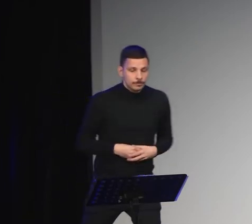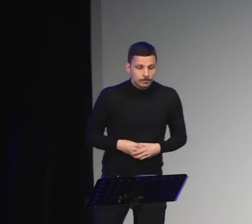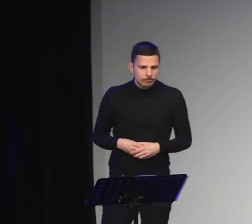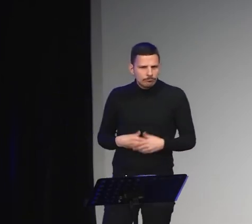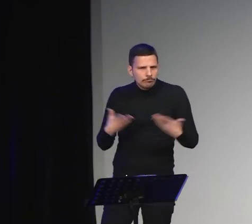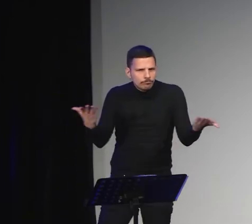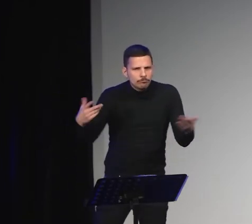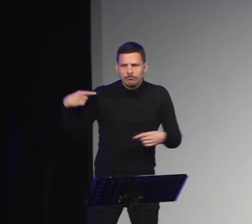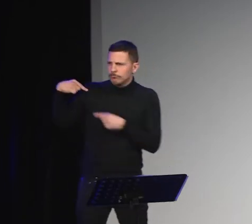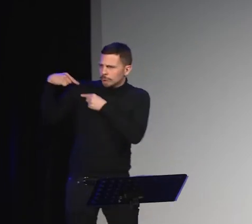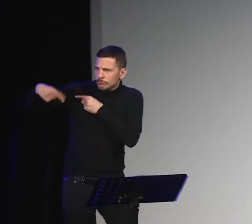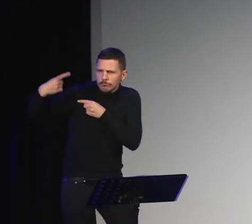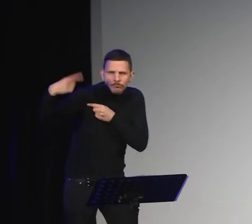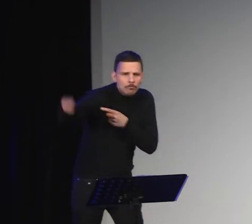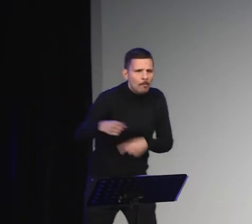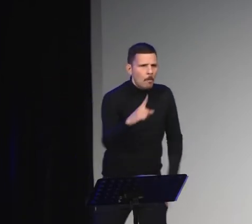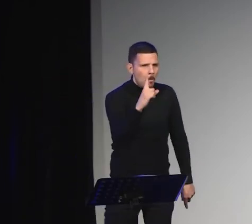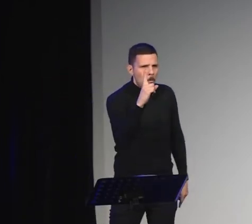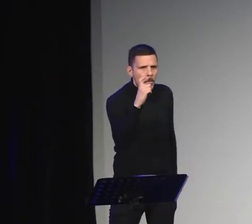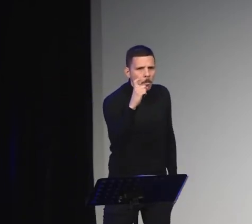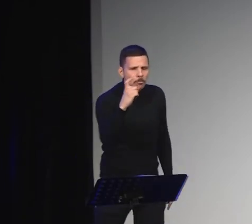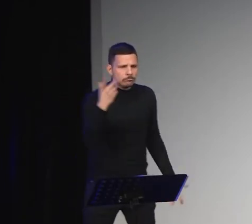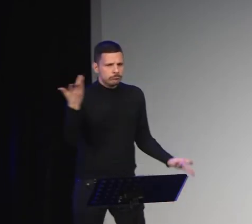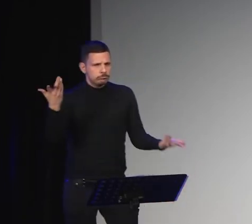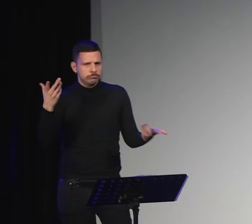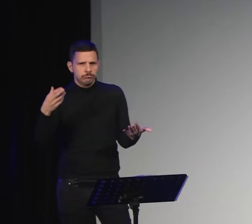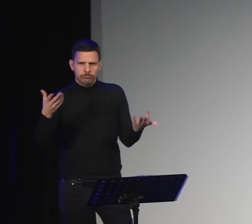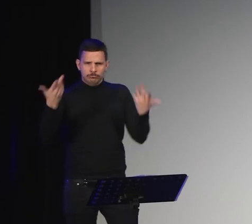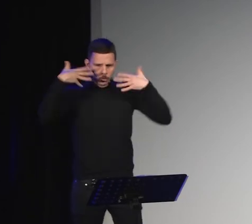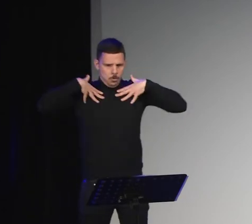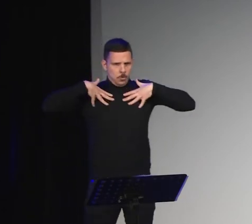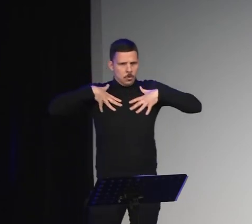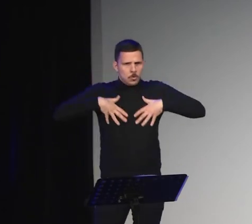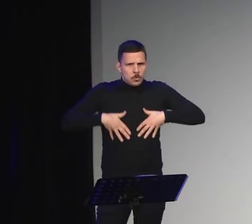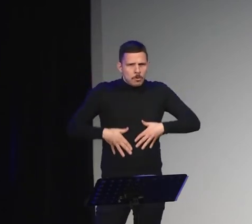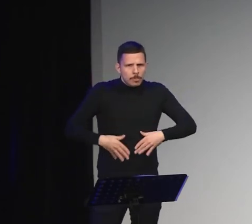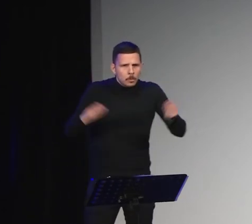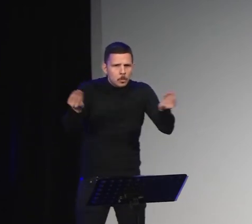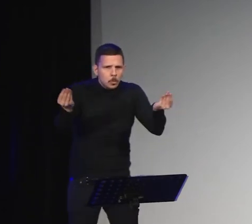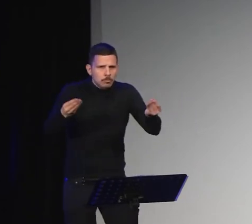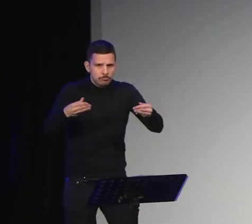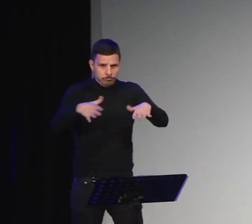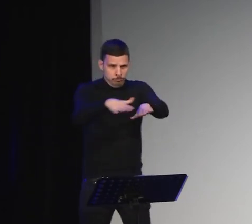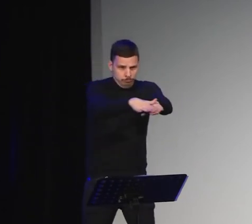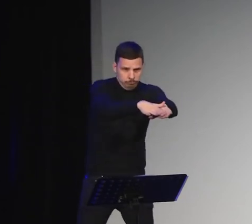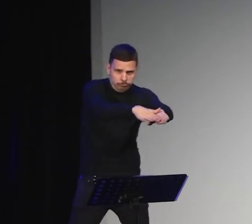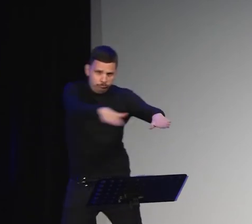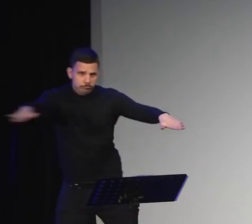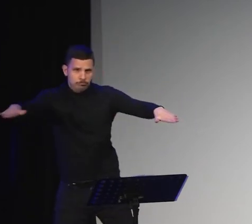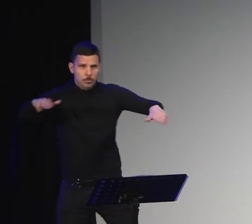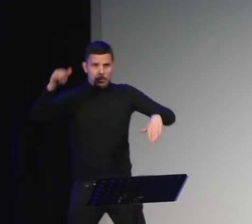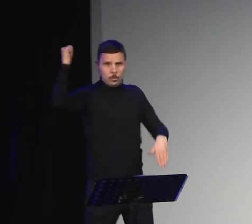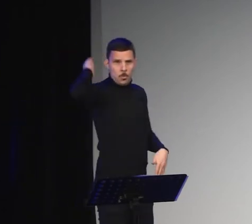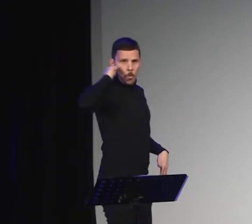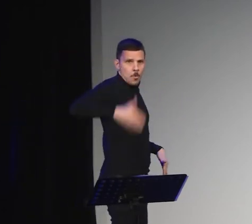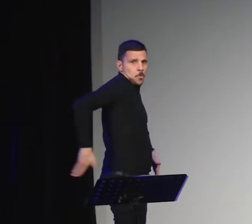bas. Les matières descendent. C'est leur chemin. C'est la direction normale. On pourrait mettre un morceau de bois dans